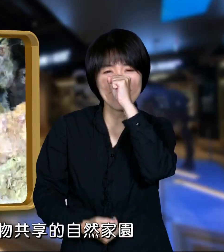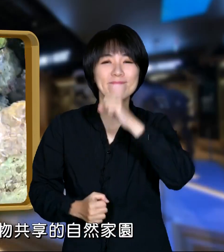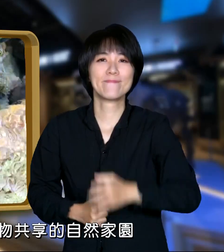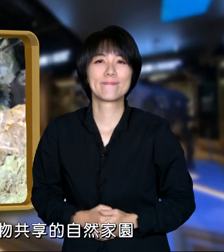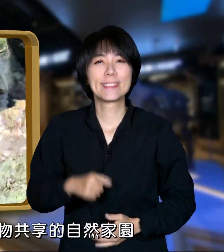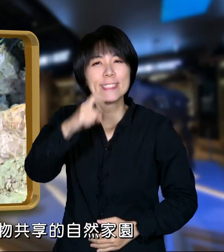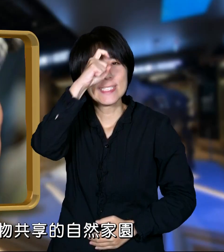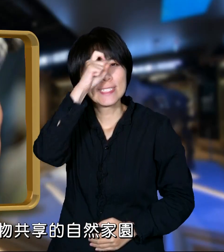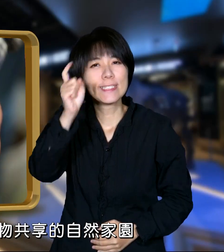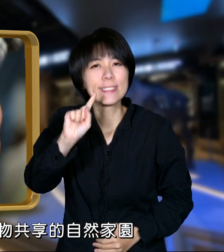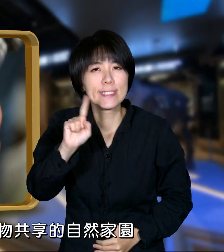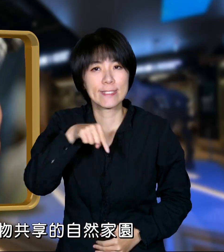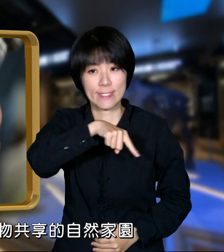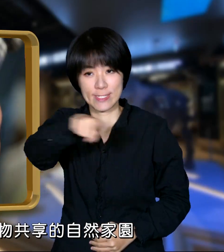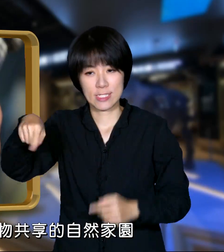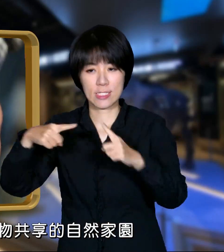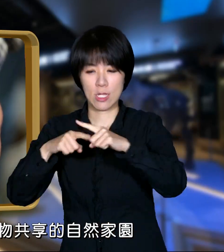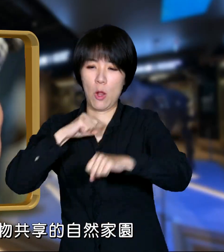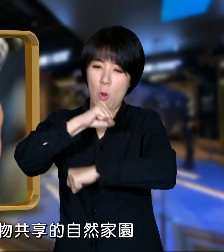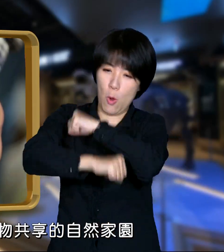自然家园。